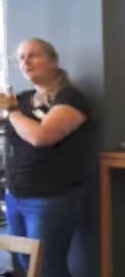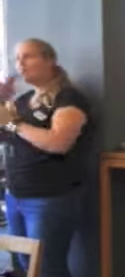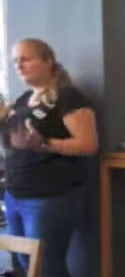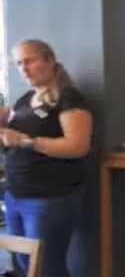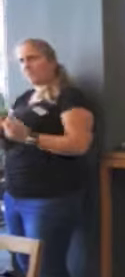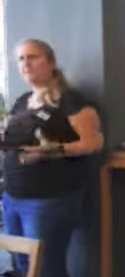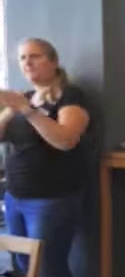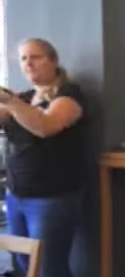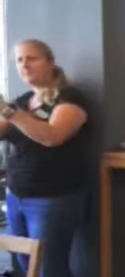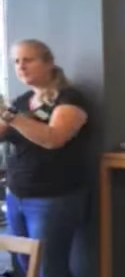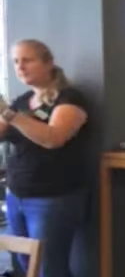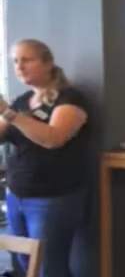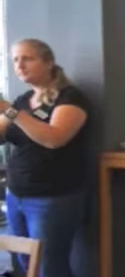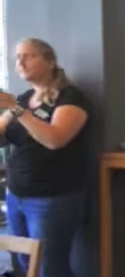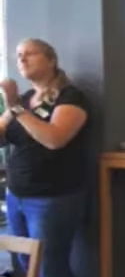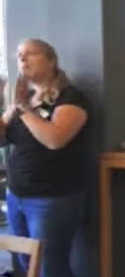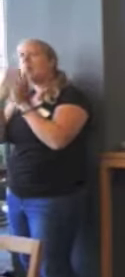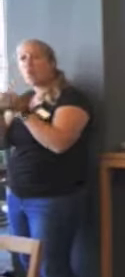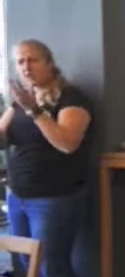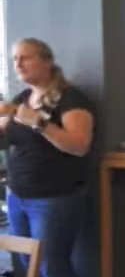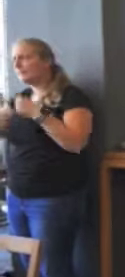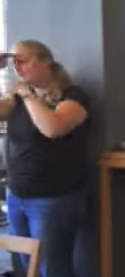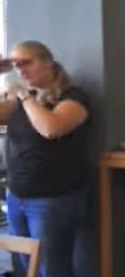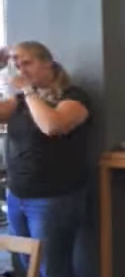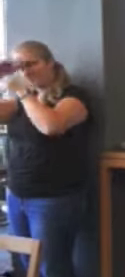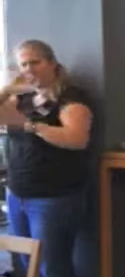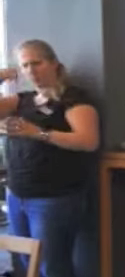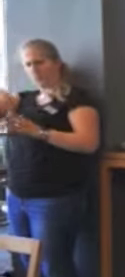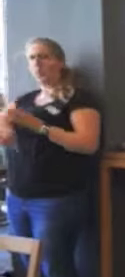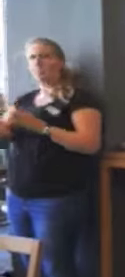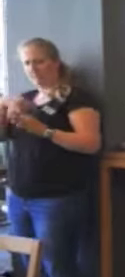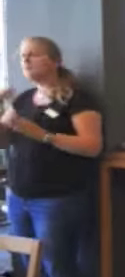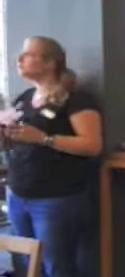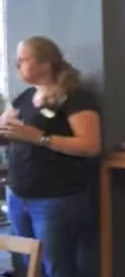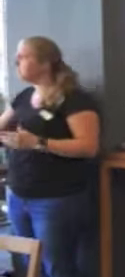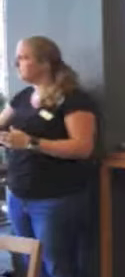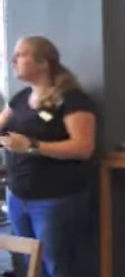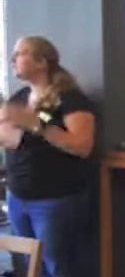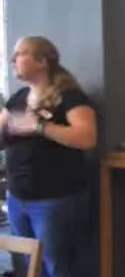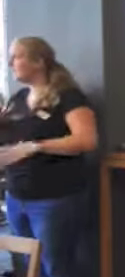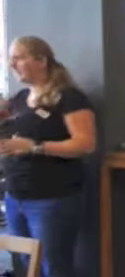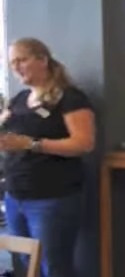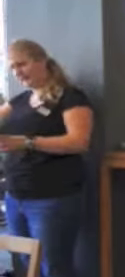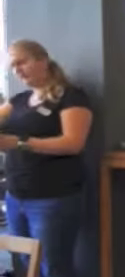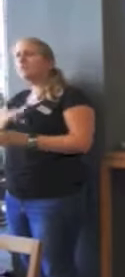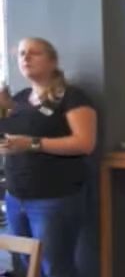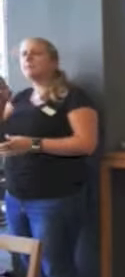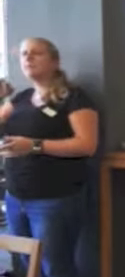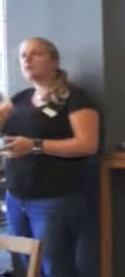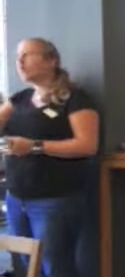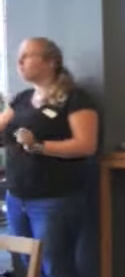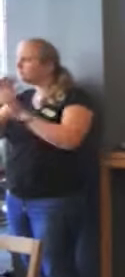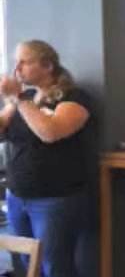dem och få en bra lösning. Och gruva tycker vi är intressant, för det finns mycket mineral som ska tas tillvara på